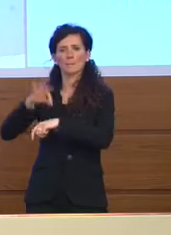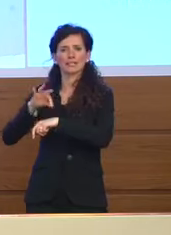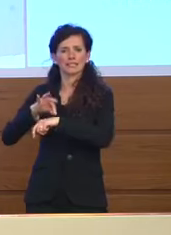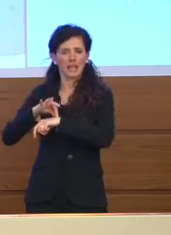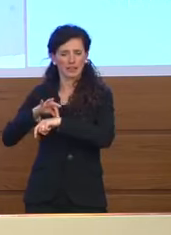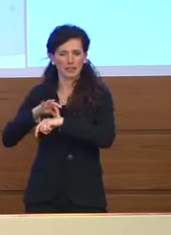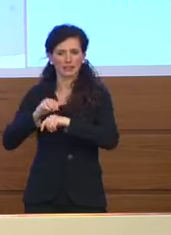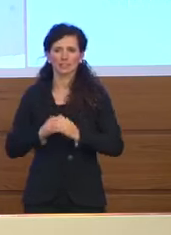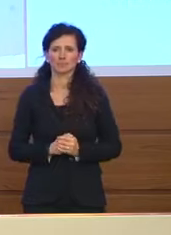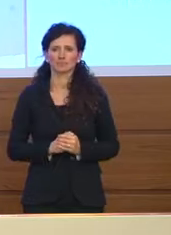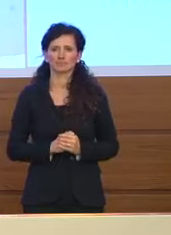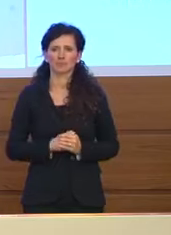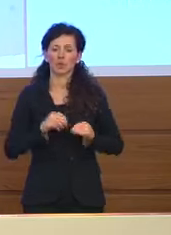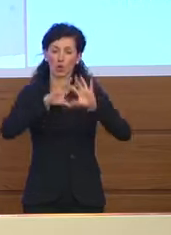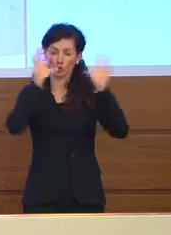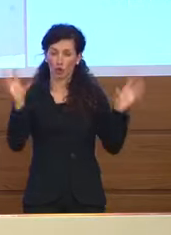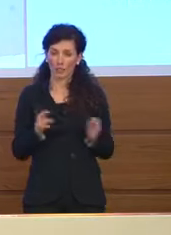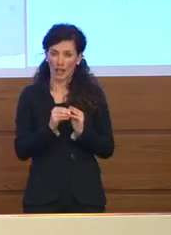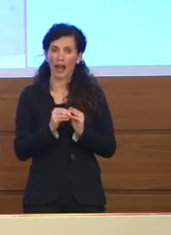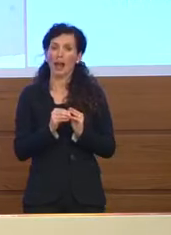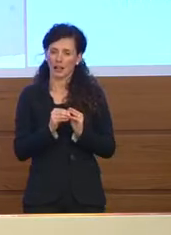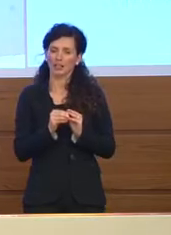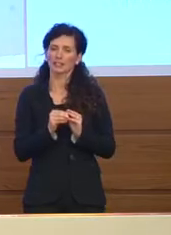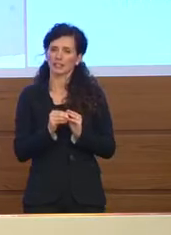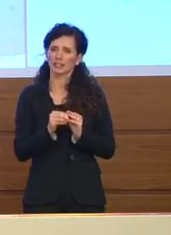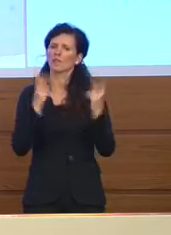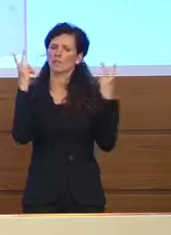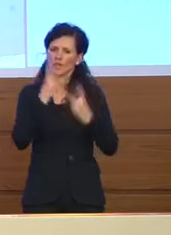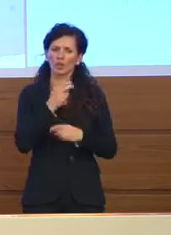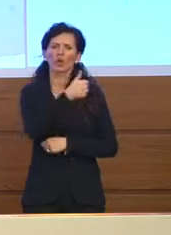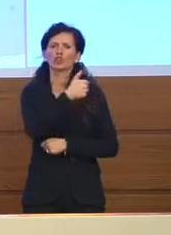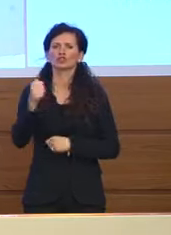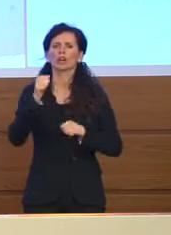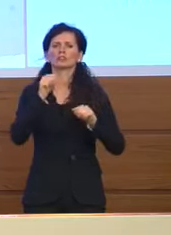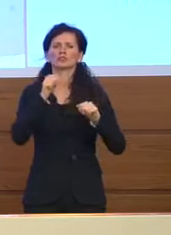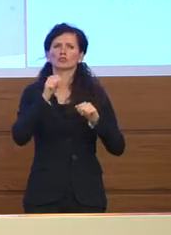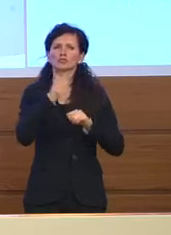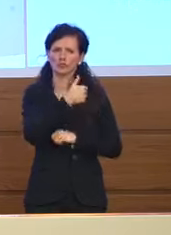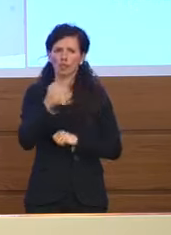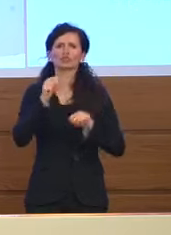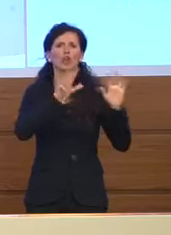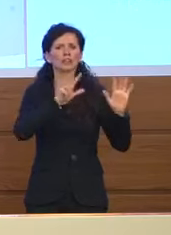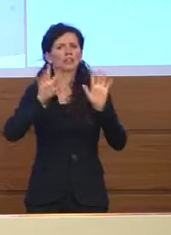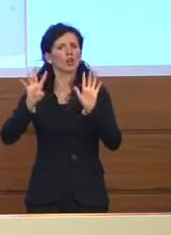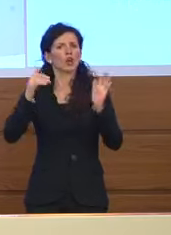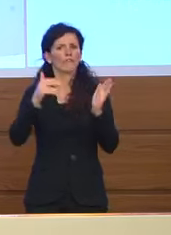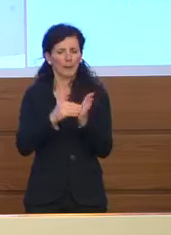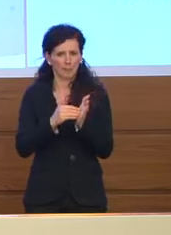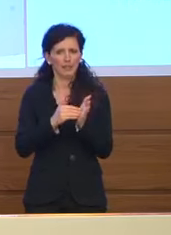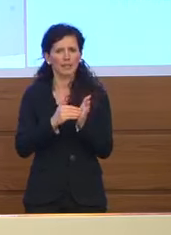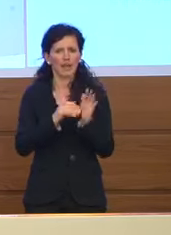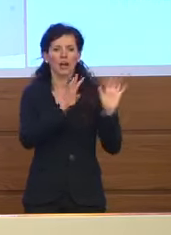i casi totali infatti sono 188 89.000